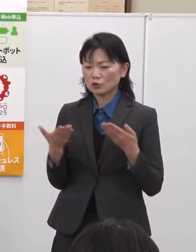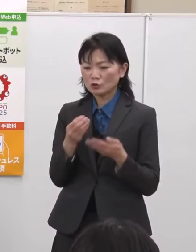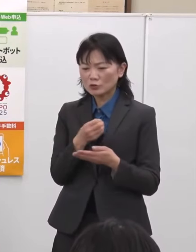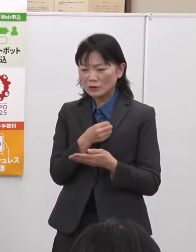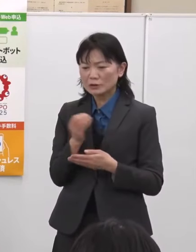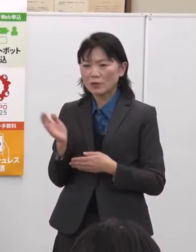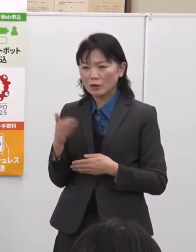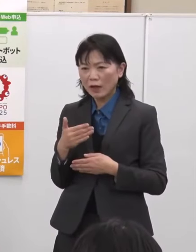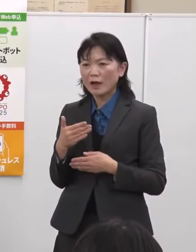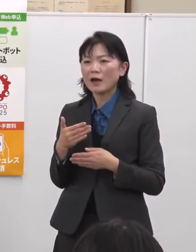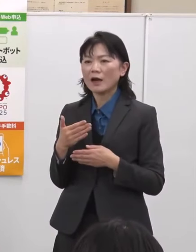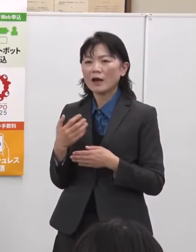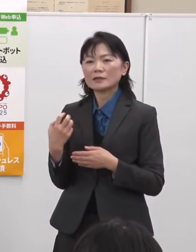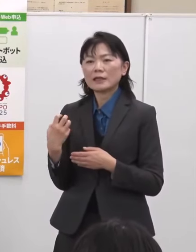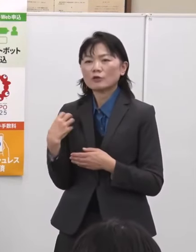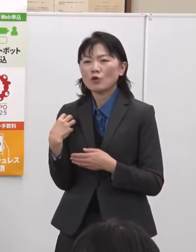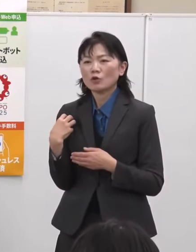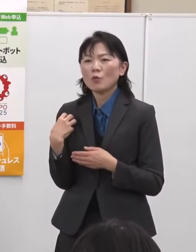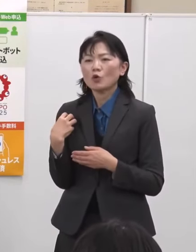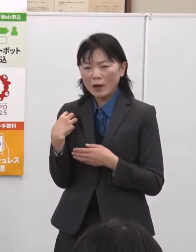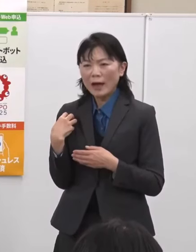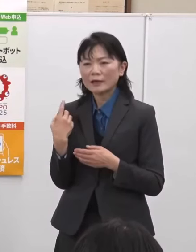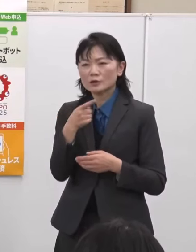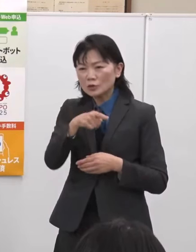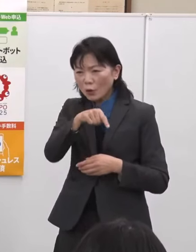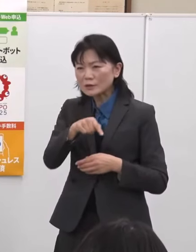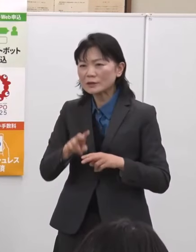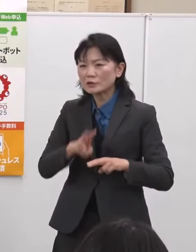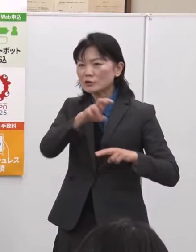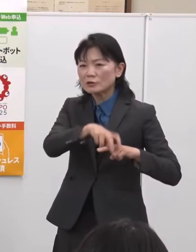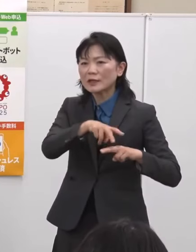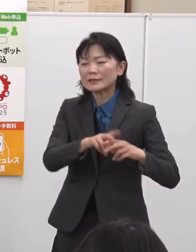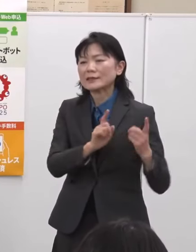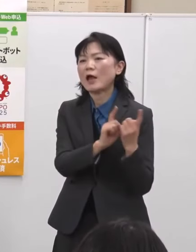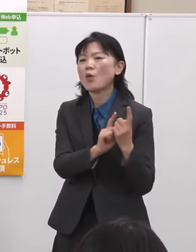ですね、所管の者が出席し対応しておりますので、